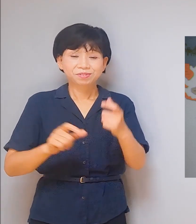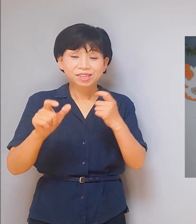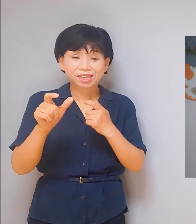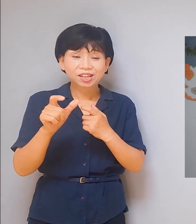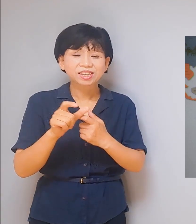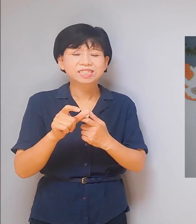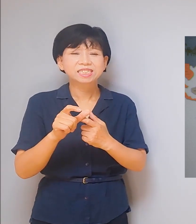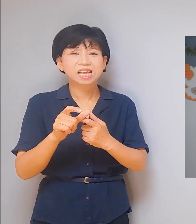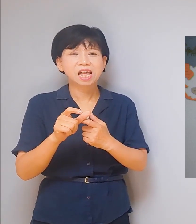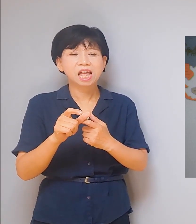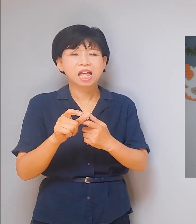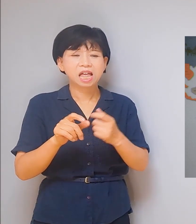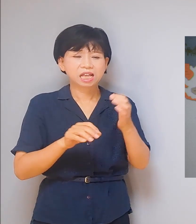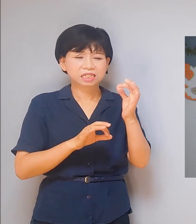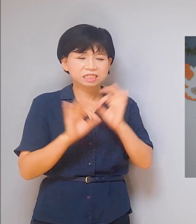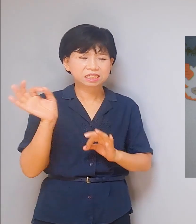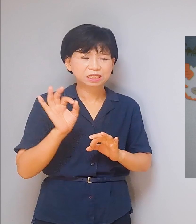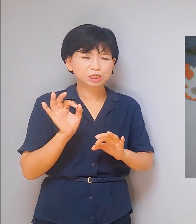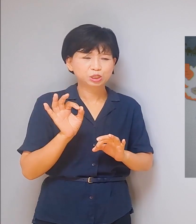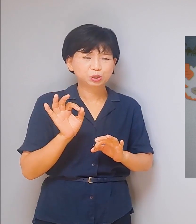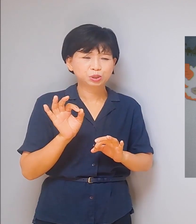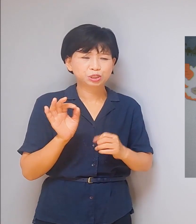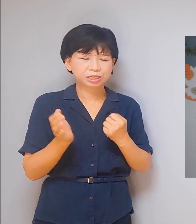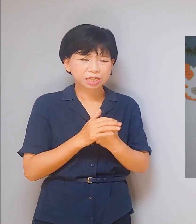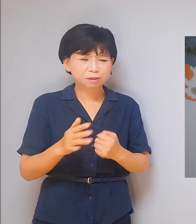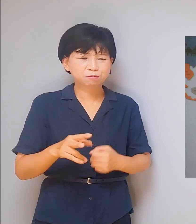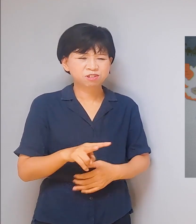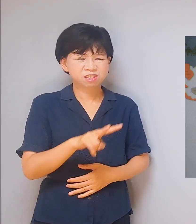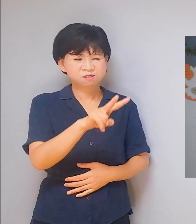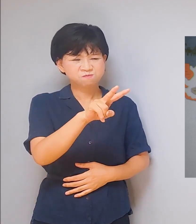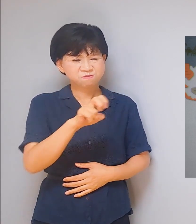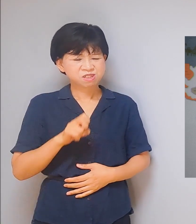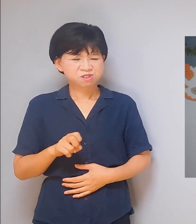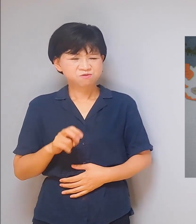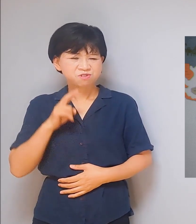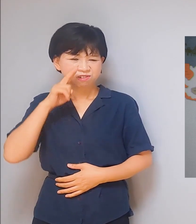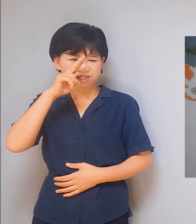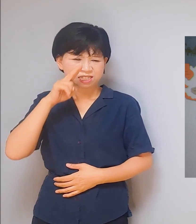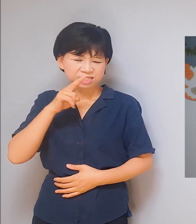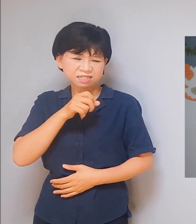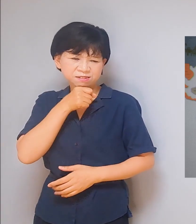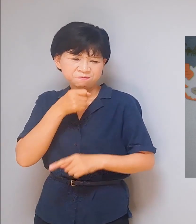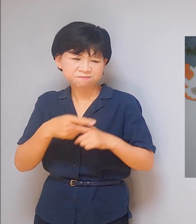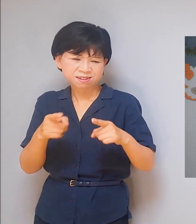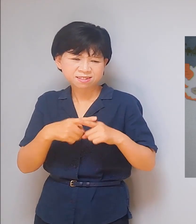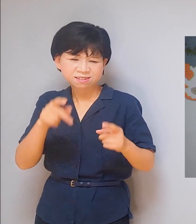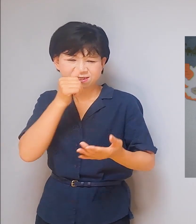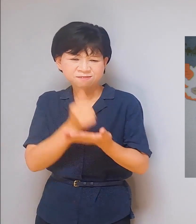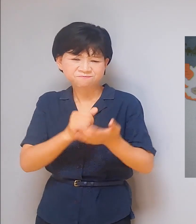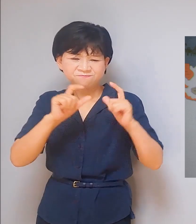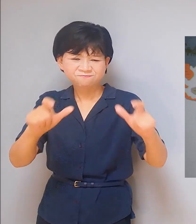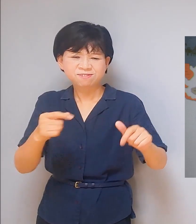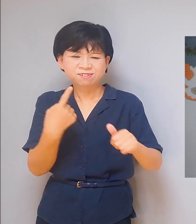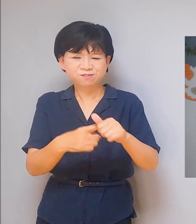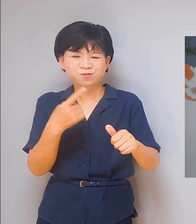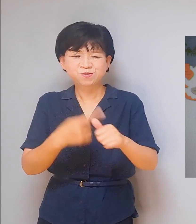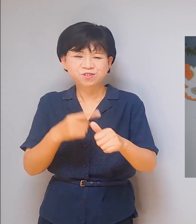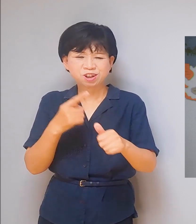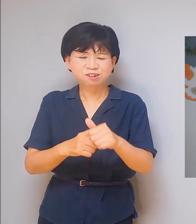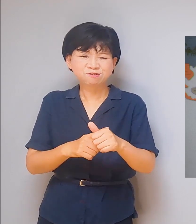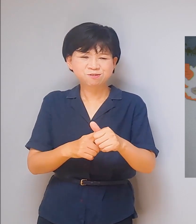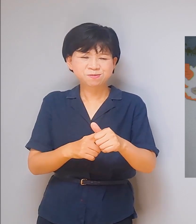이상 그런 것으로 인해서 서로 미워하고 시기하고 판단하고 정죄하고